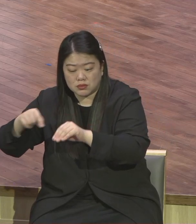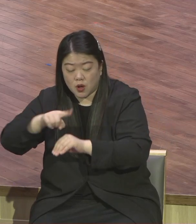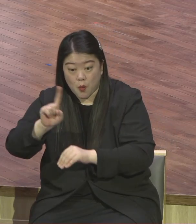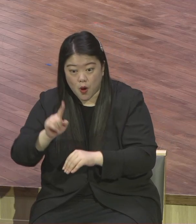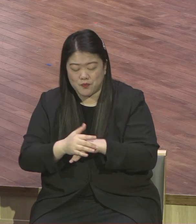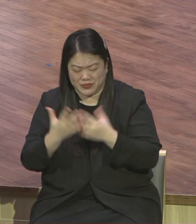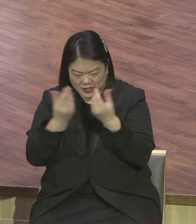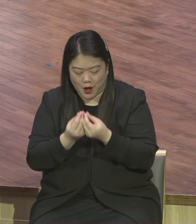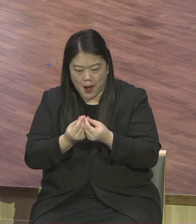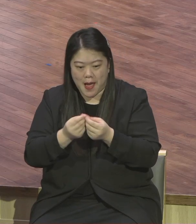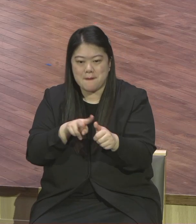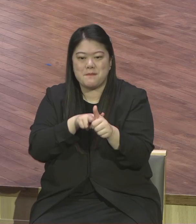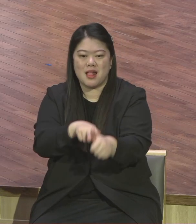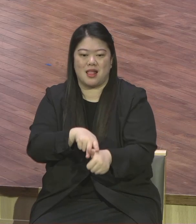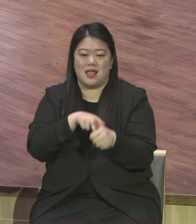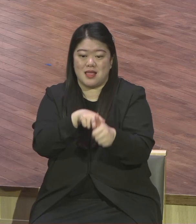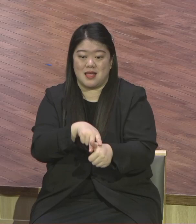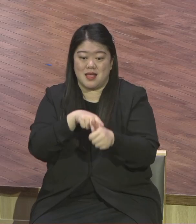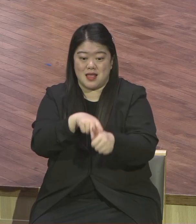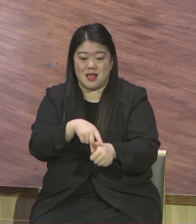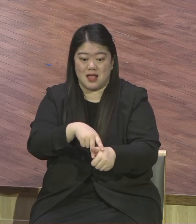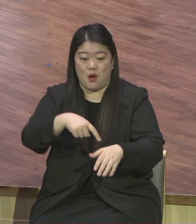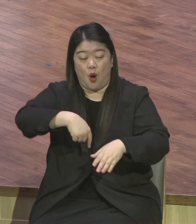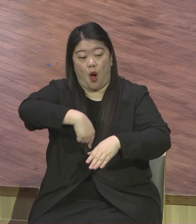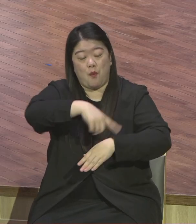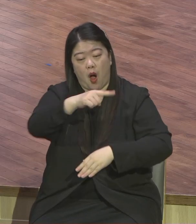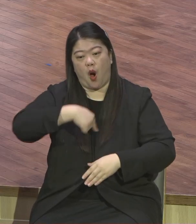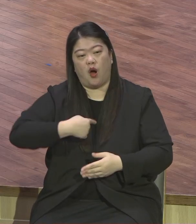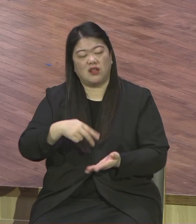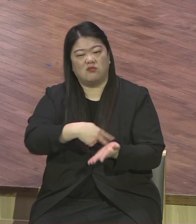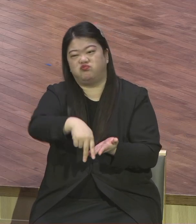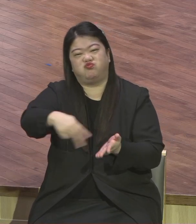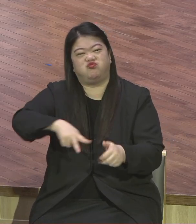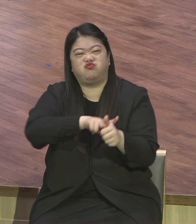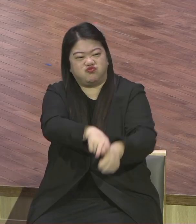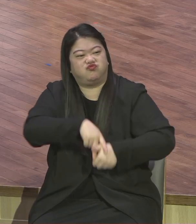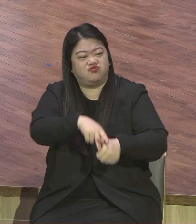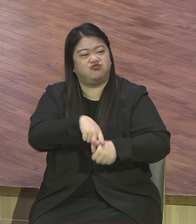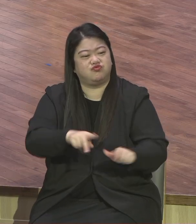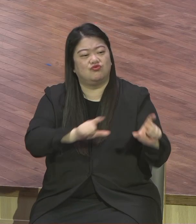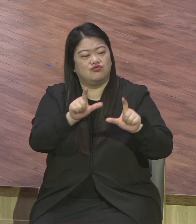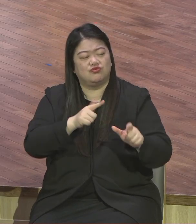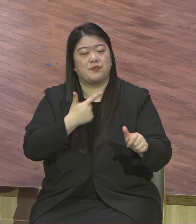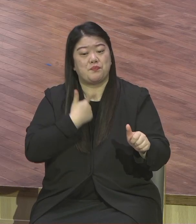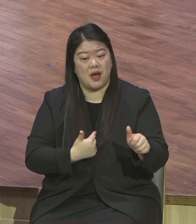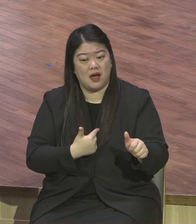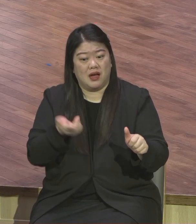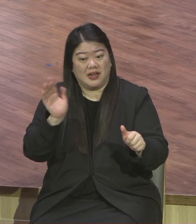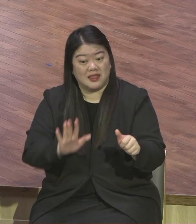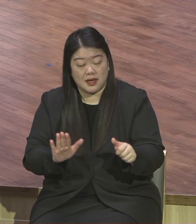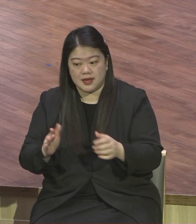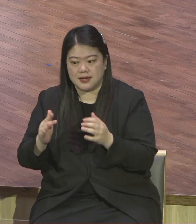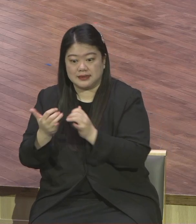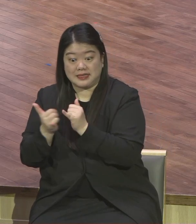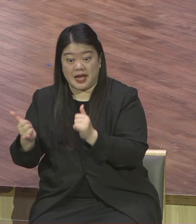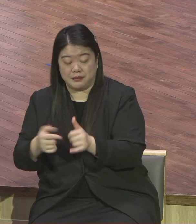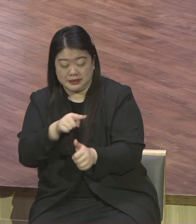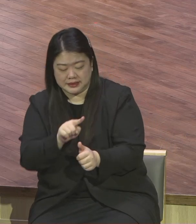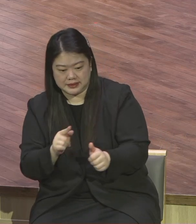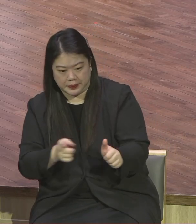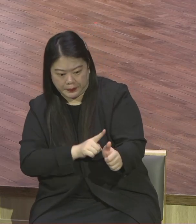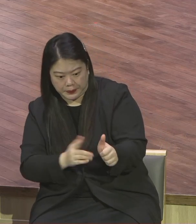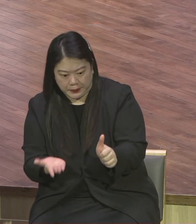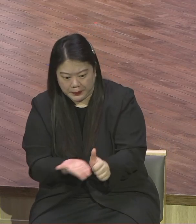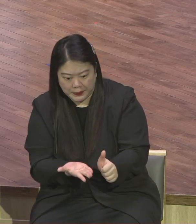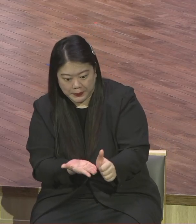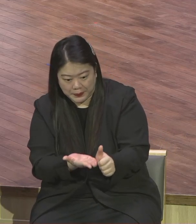길들여 놓은 상태. 이 온유예요. 온유. 원래 아주 급하고 아주 과격한